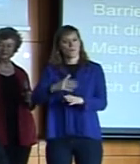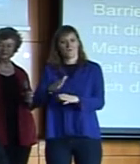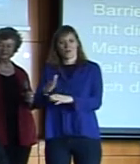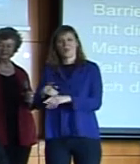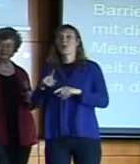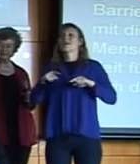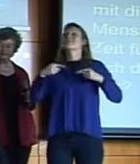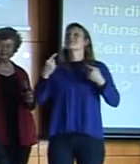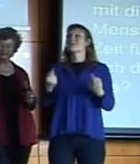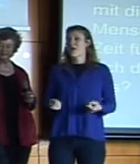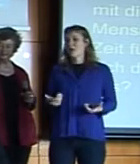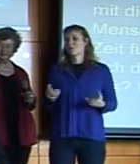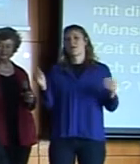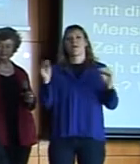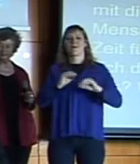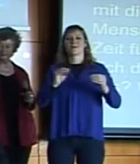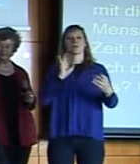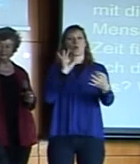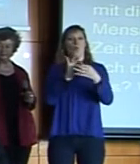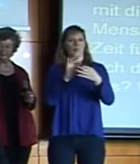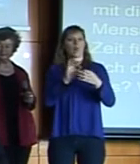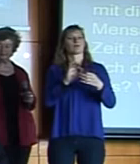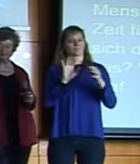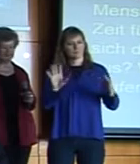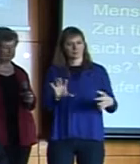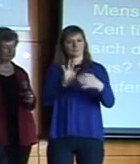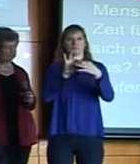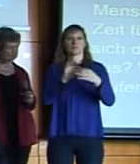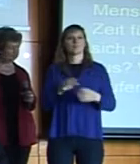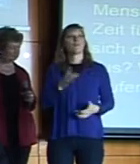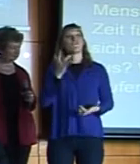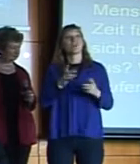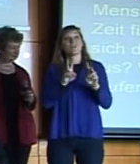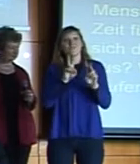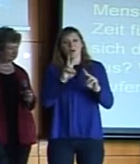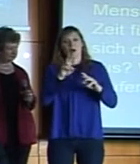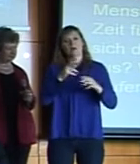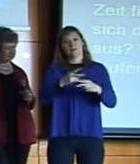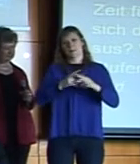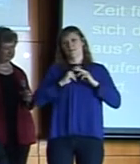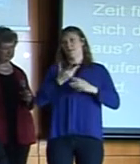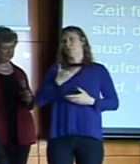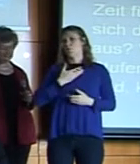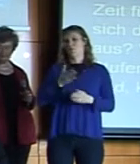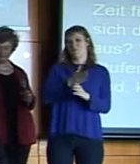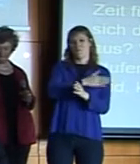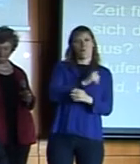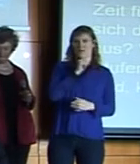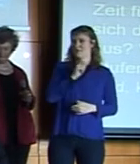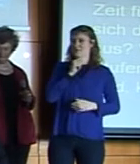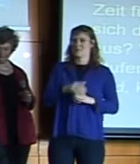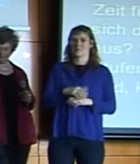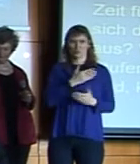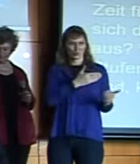sind, kommt es dann wirklich zu einer echten Kontaktaufnahme und vielleicht tatsächlich zu einer Hilfe von außen. Und wenn Sie sich